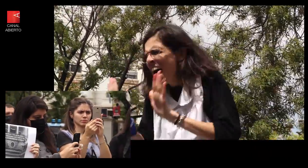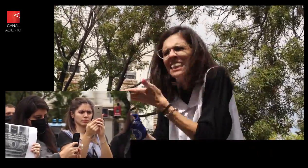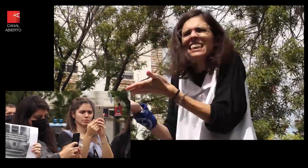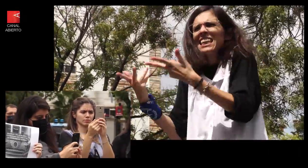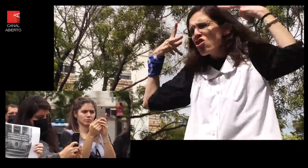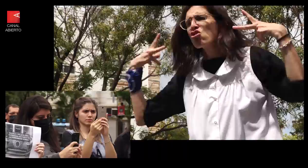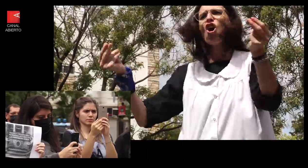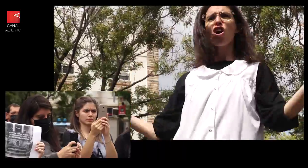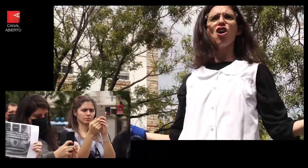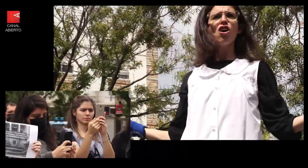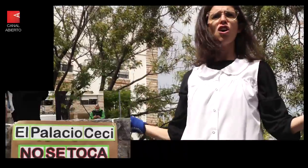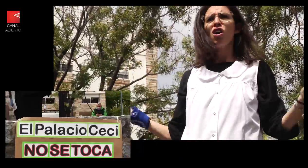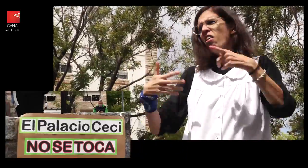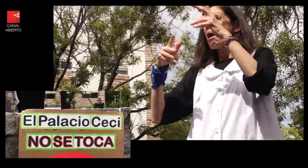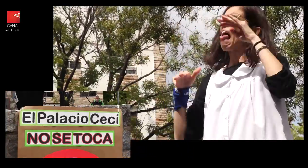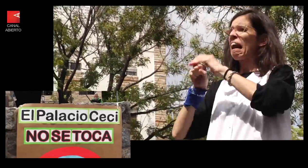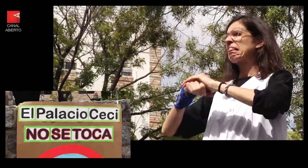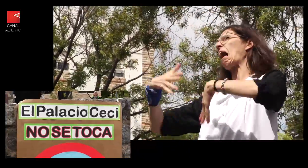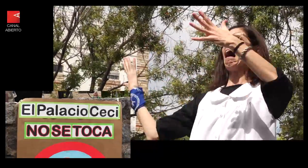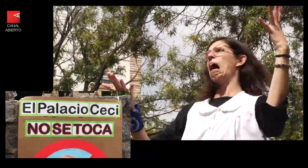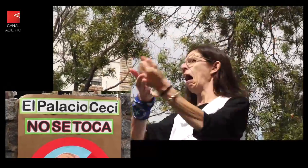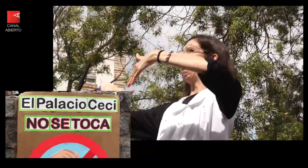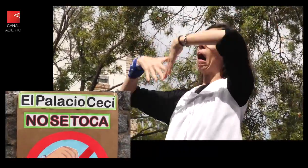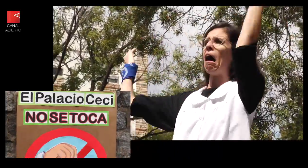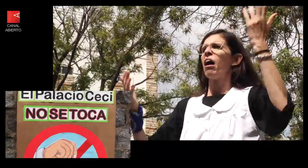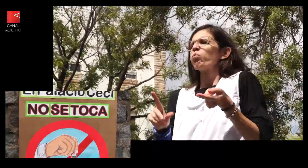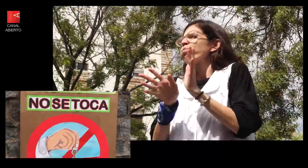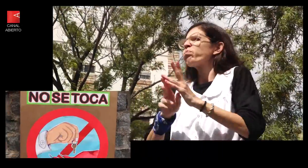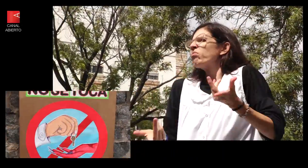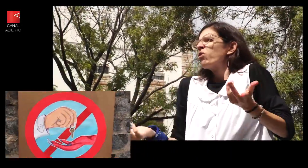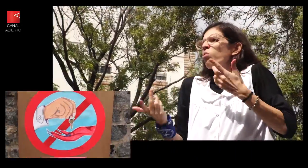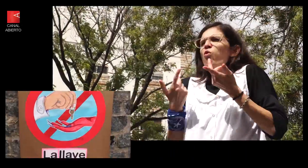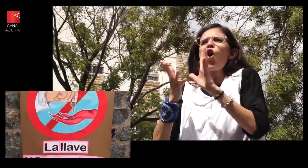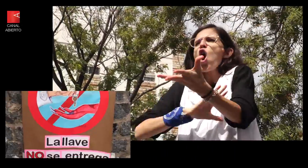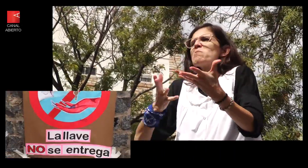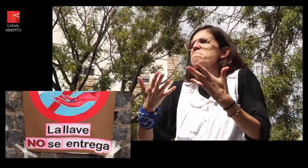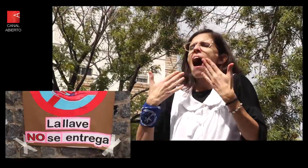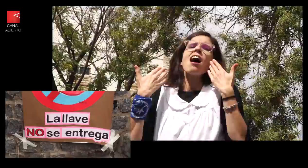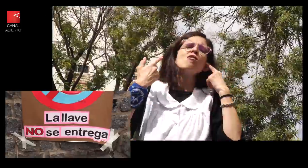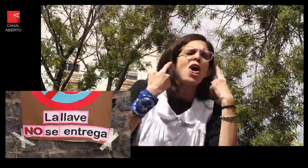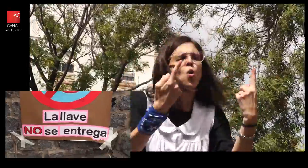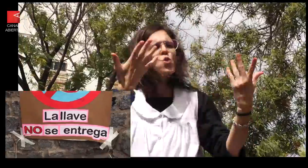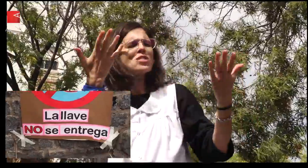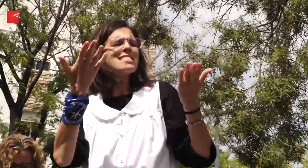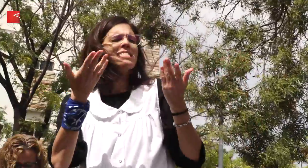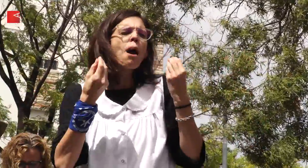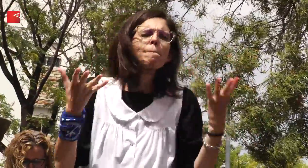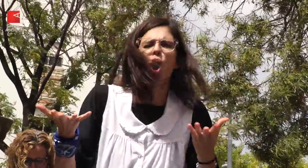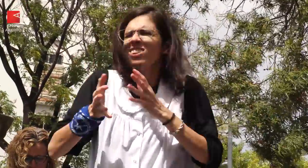cultura y nuestra historia. Así que decimos no, la reta no vamos a permitir que saques y te expropies del